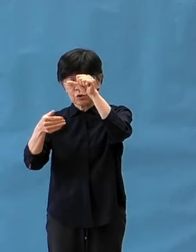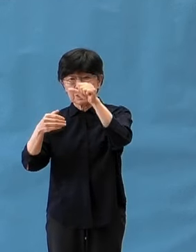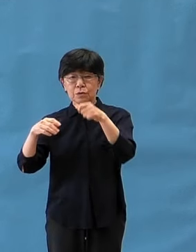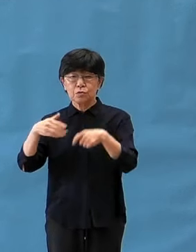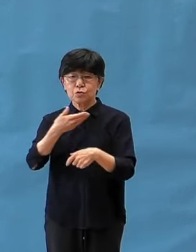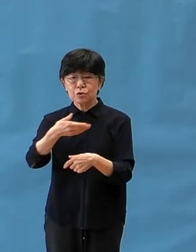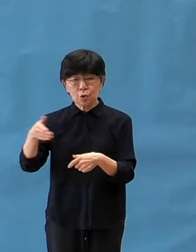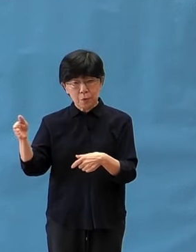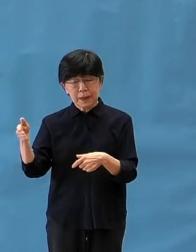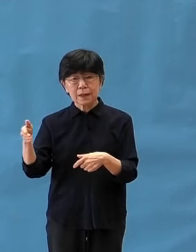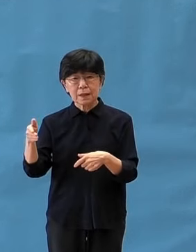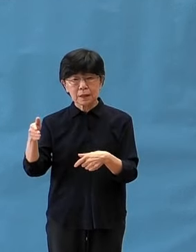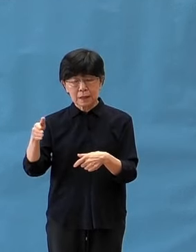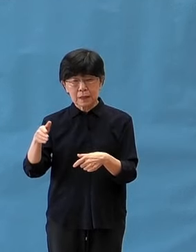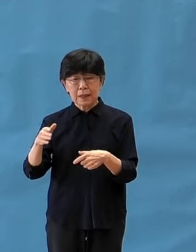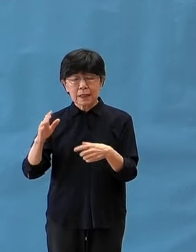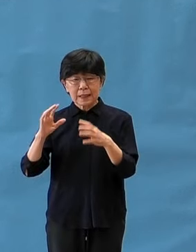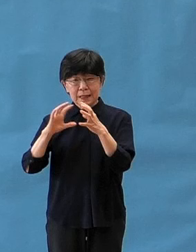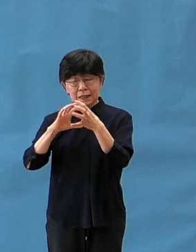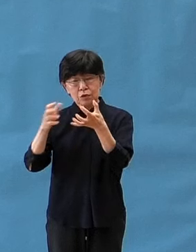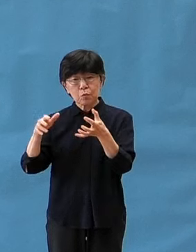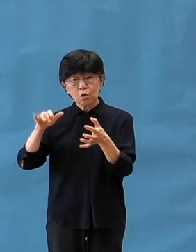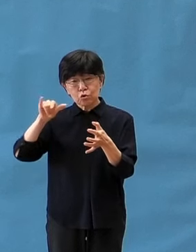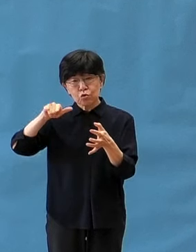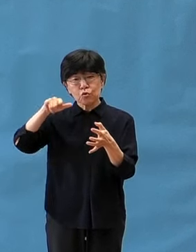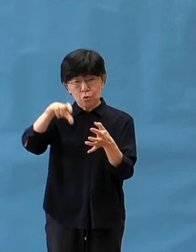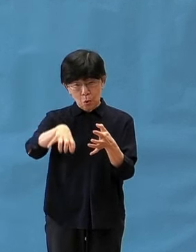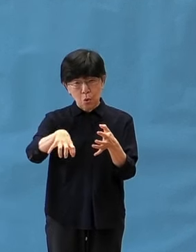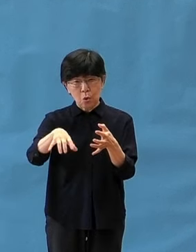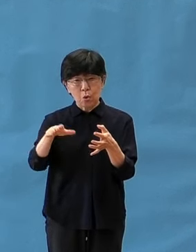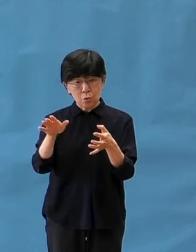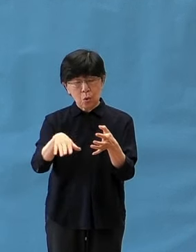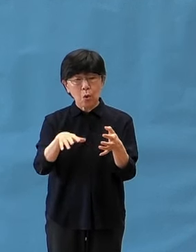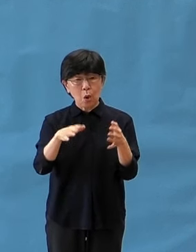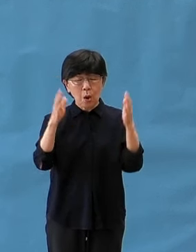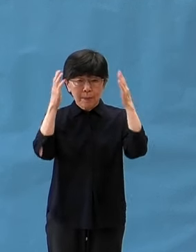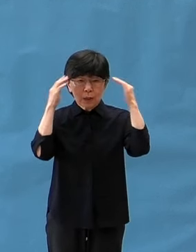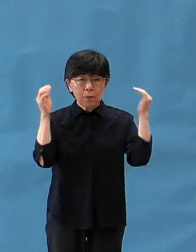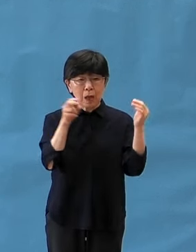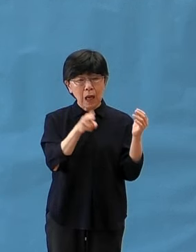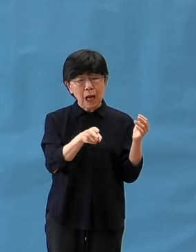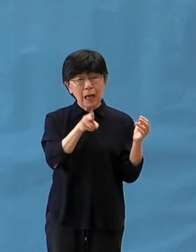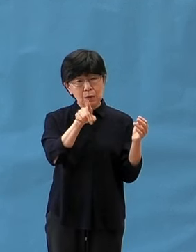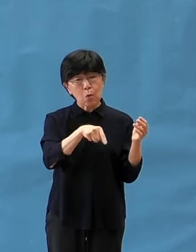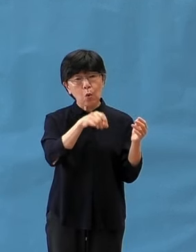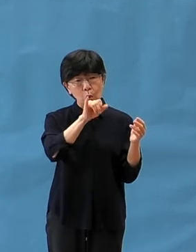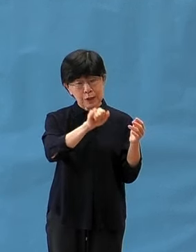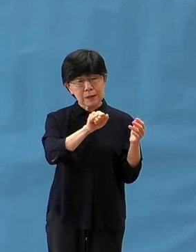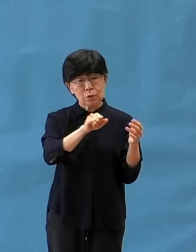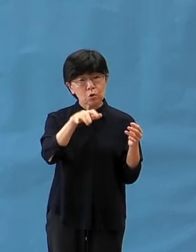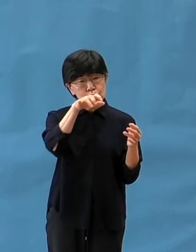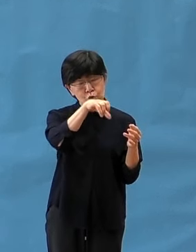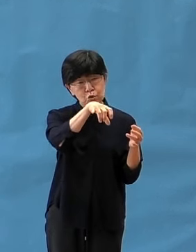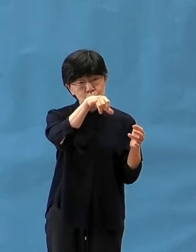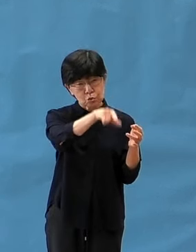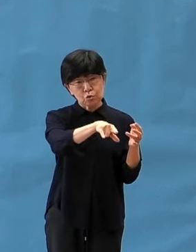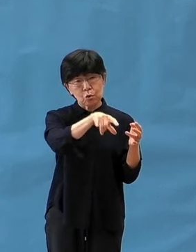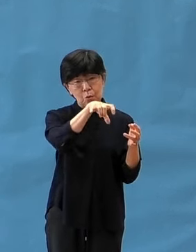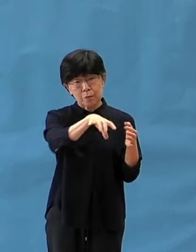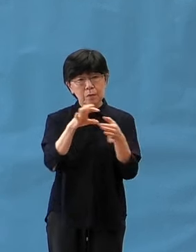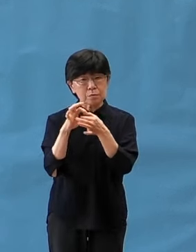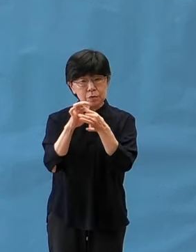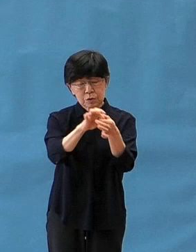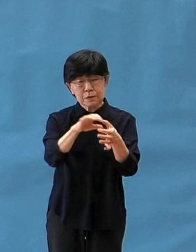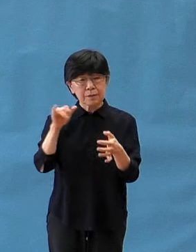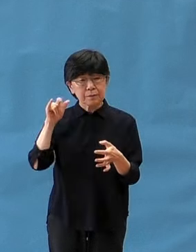水曜日に、この出雲海水空港とハノイのノイバイ国際空港を直接結ぶ国際チャ